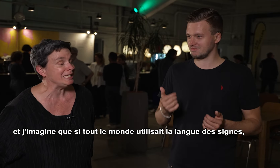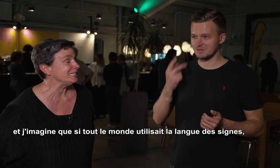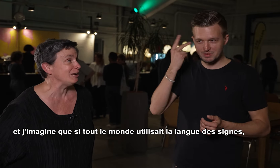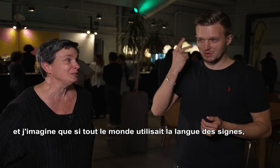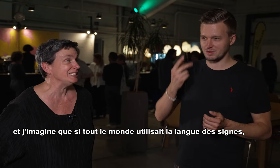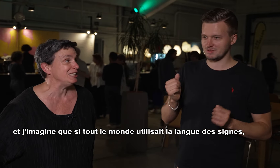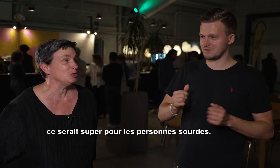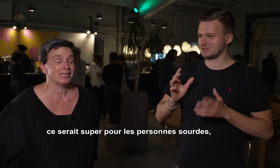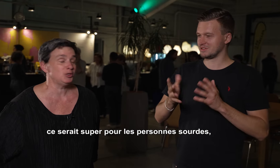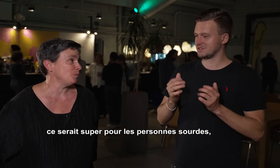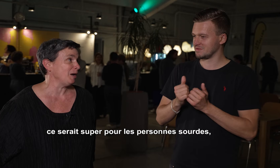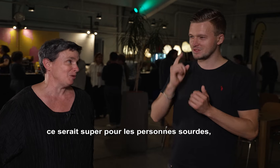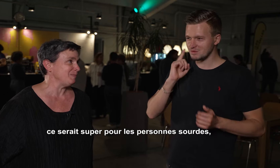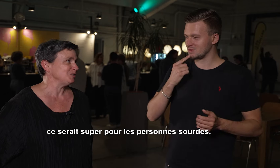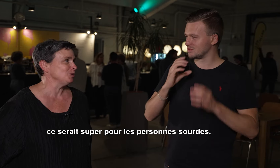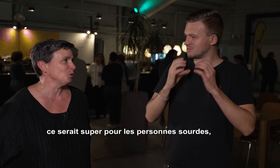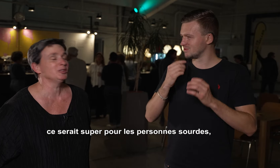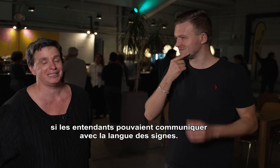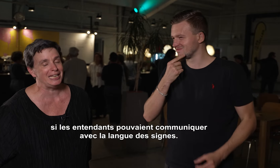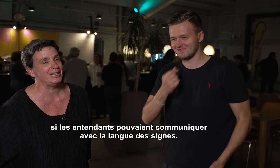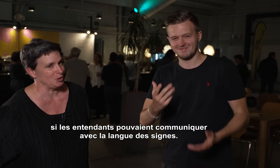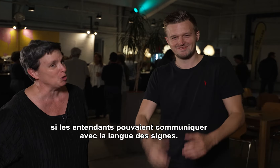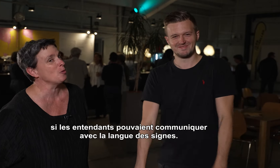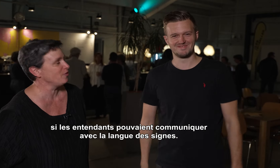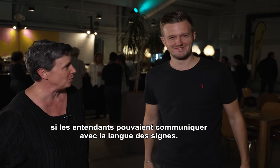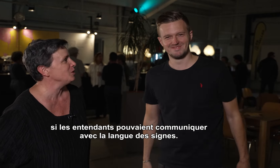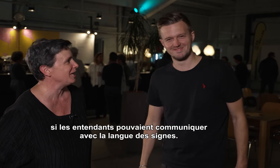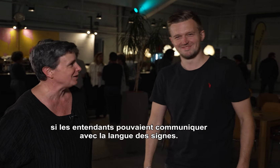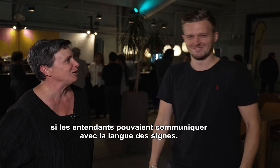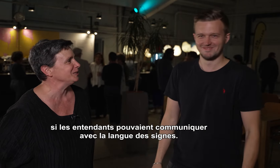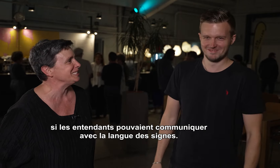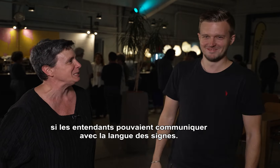utilise la langue des signes, ce serait super pour les personnes sourdes si les entendants pouvaient communiquer avec la langue des signes.